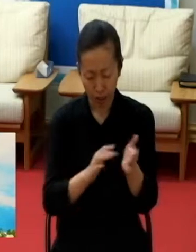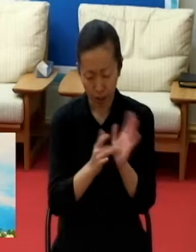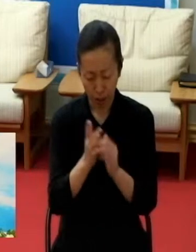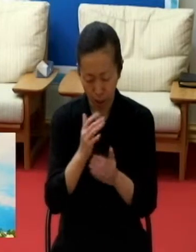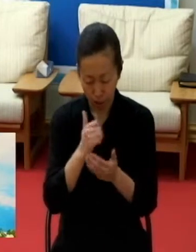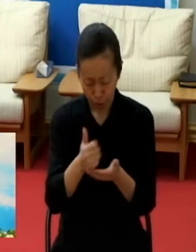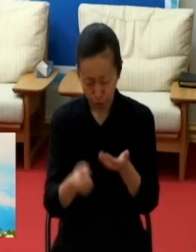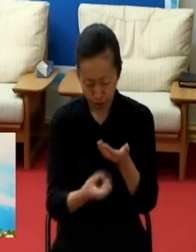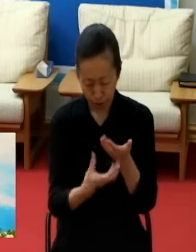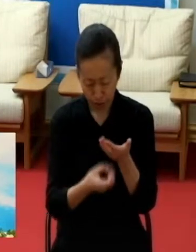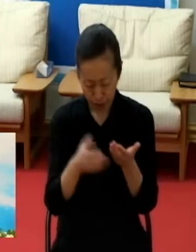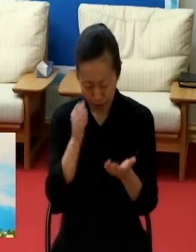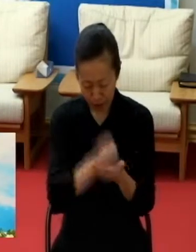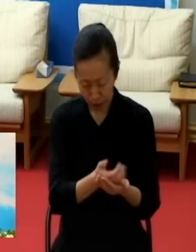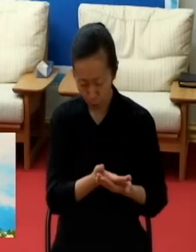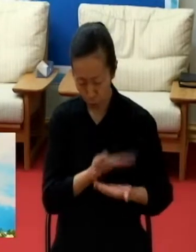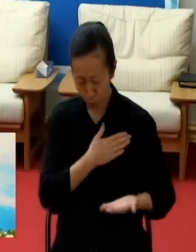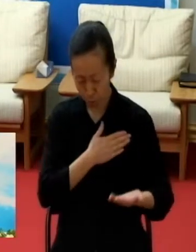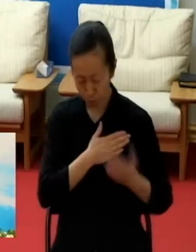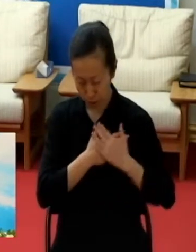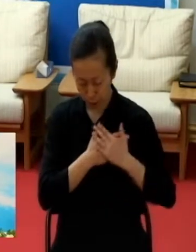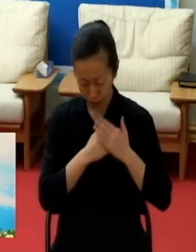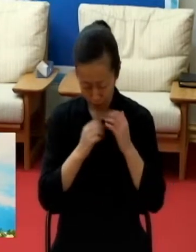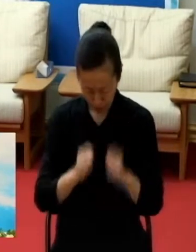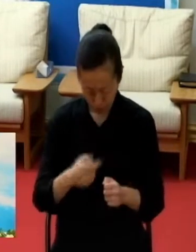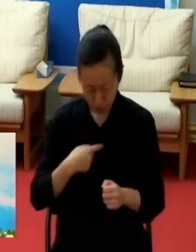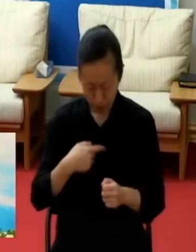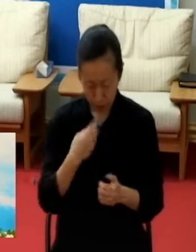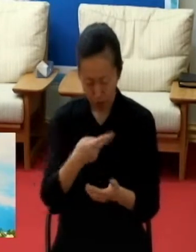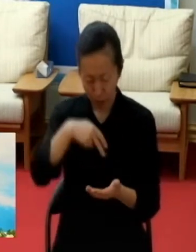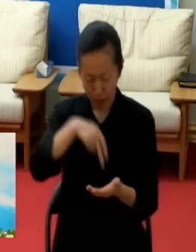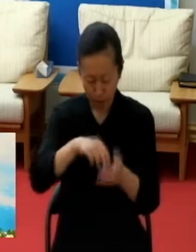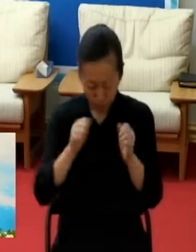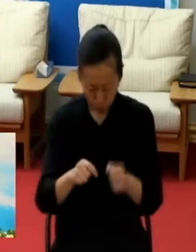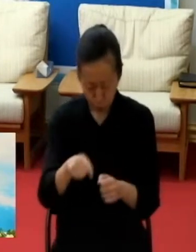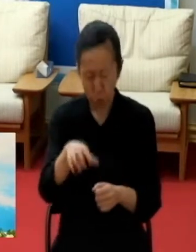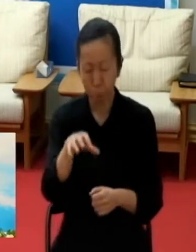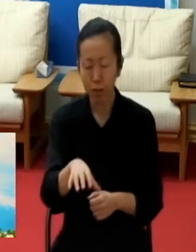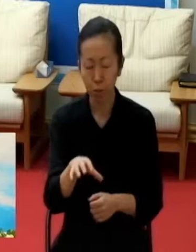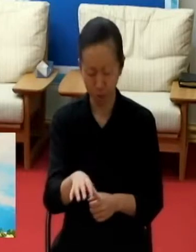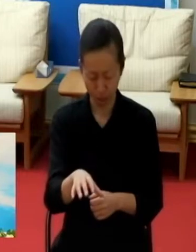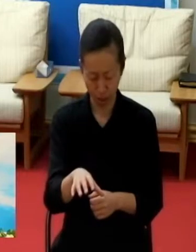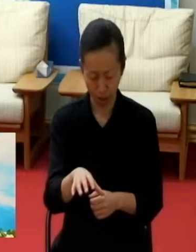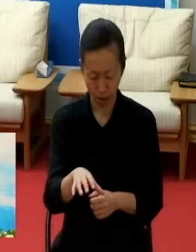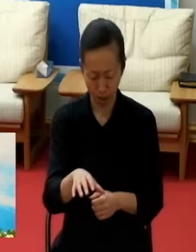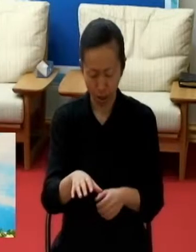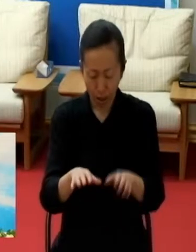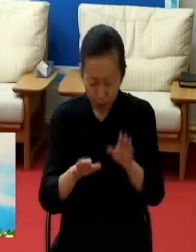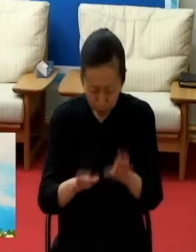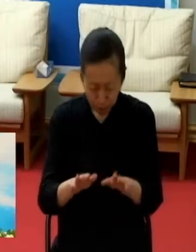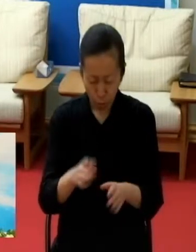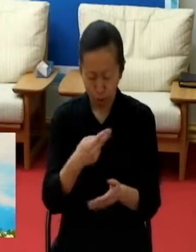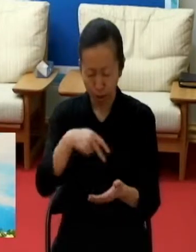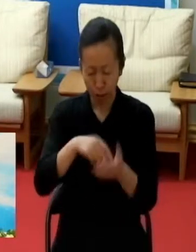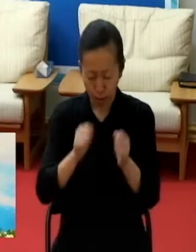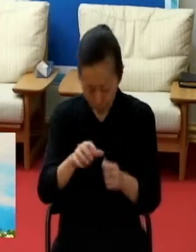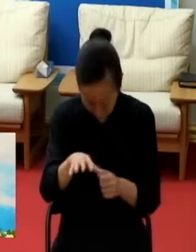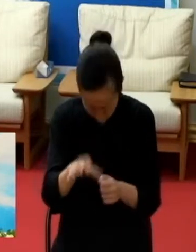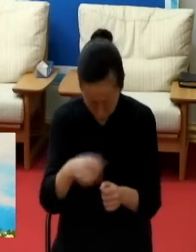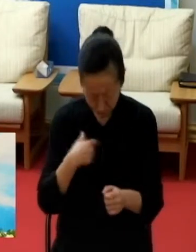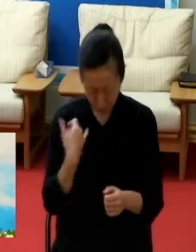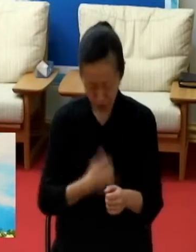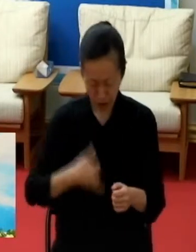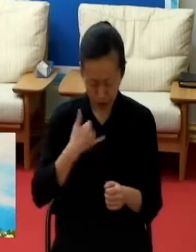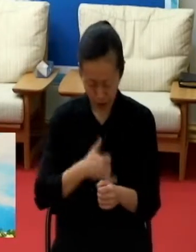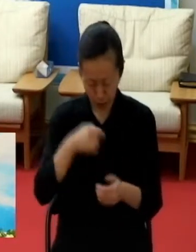夜勤が帯びている 내가 서 있는 그 자리에서 私が立っているその場で 내 인생의 하나님 나라의 작품을 만들 것이다. 私の